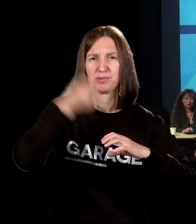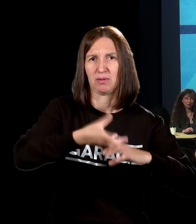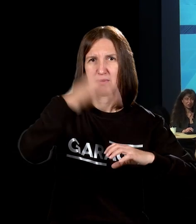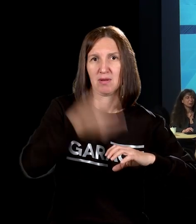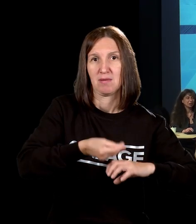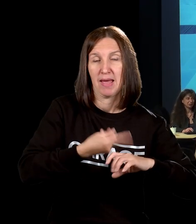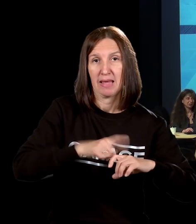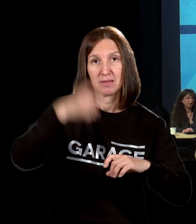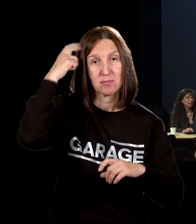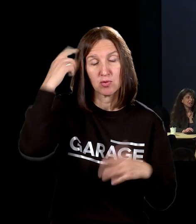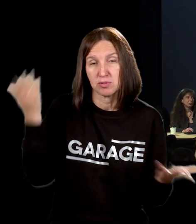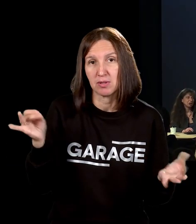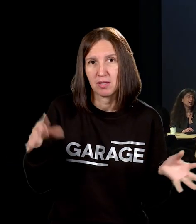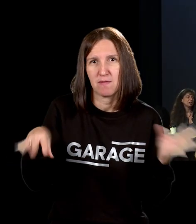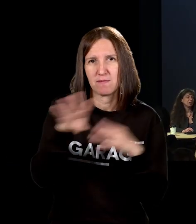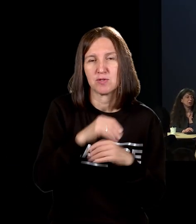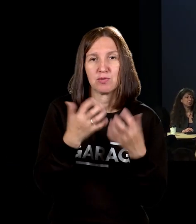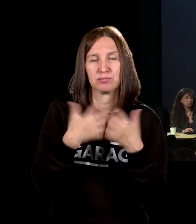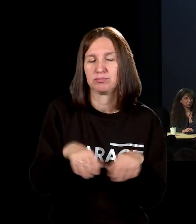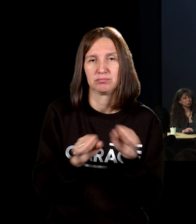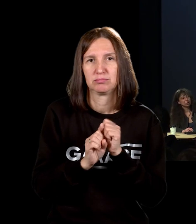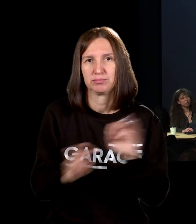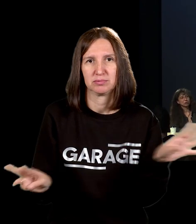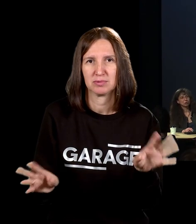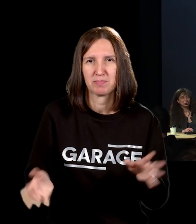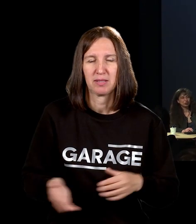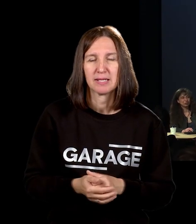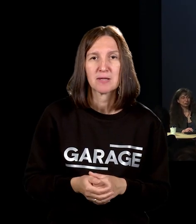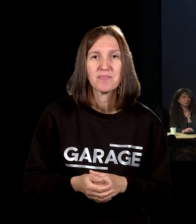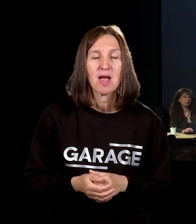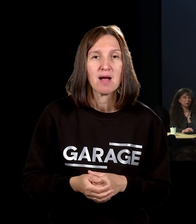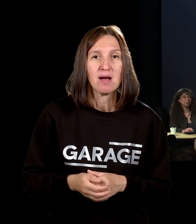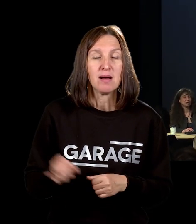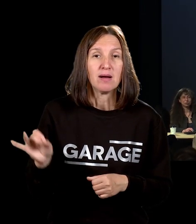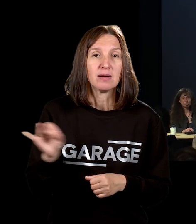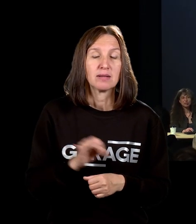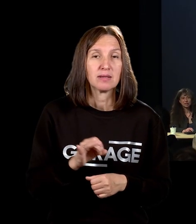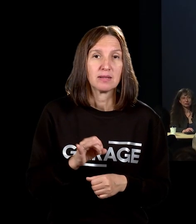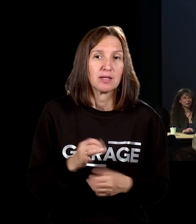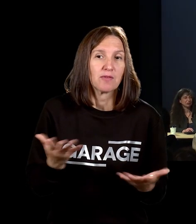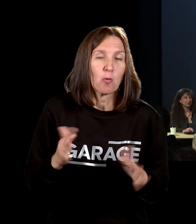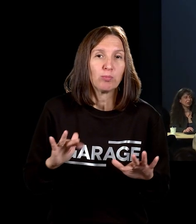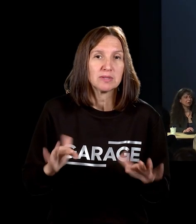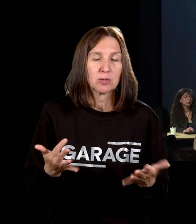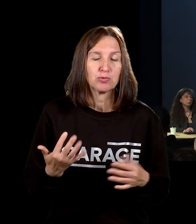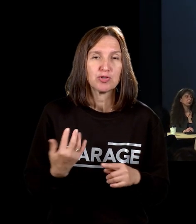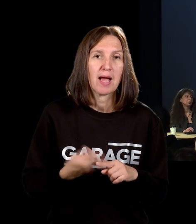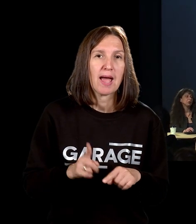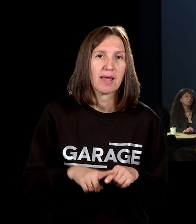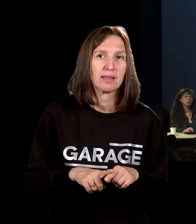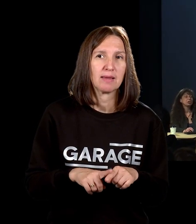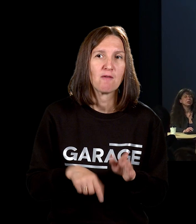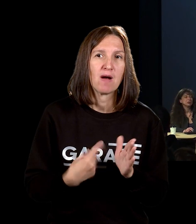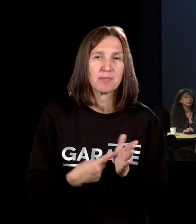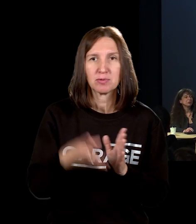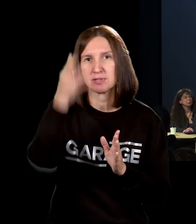бы распадается. Машины, как бы, и в каком-то случае, да, это вопрос восприятия возникает глаз. Вот, как бы, собственно